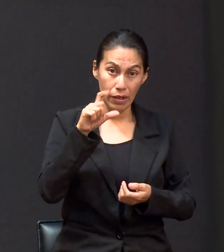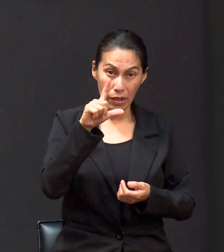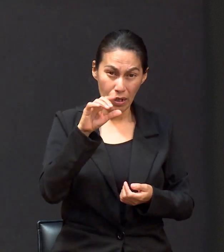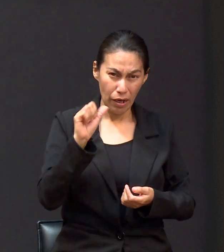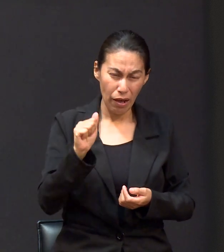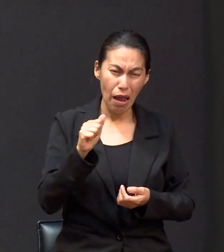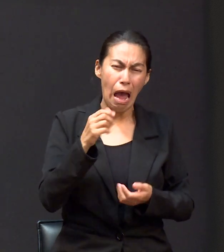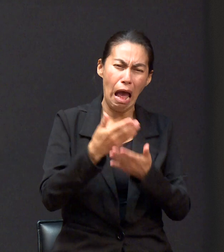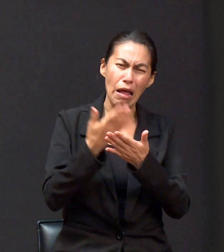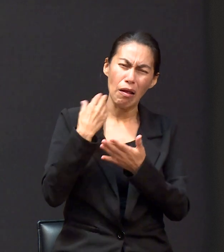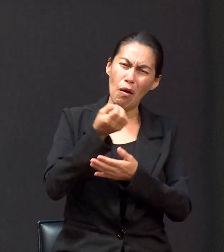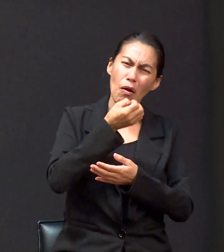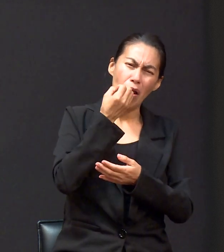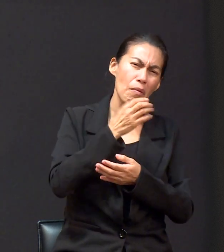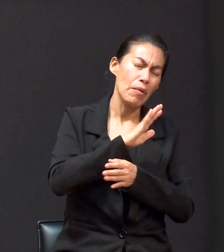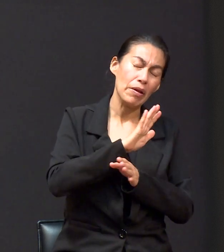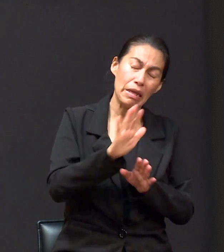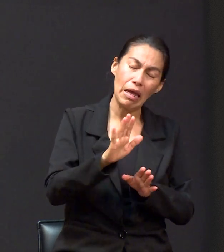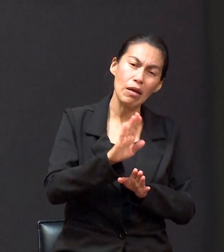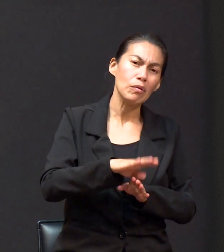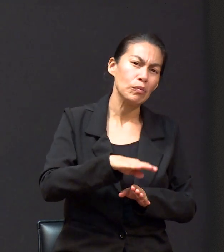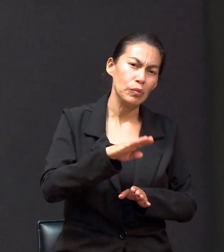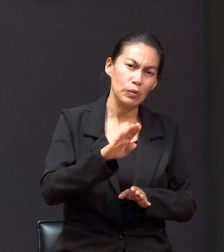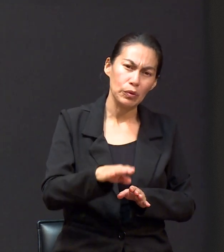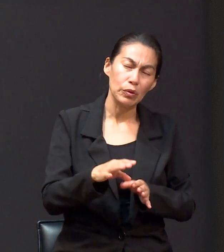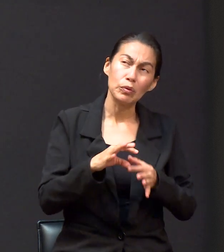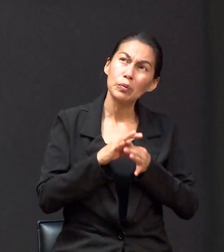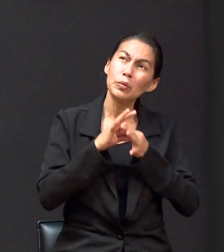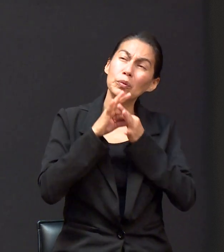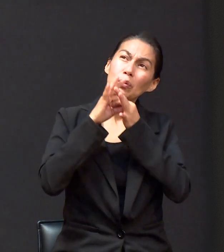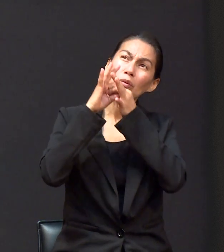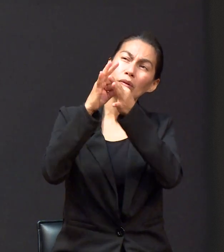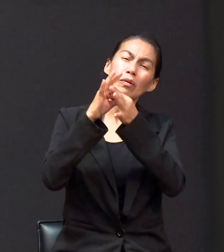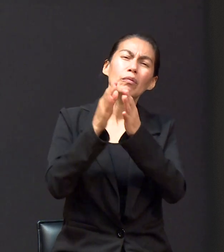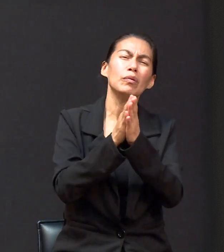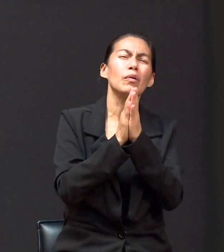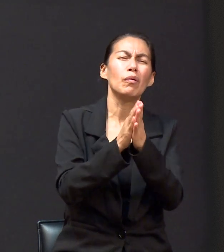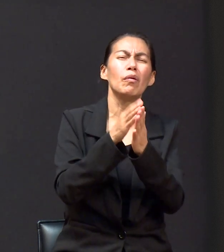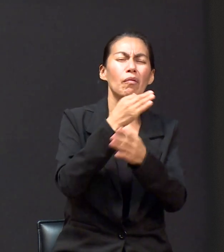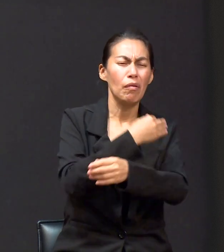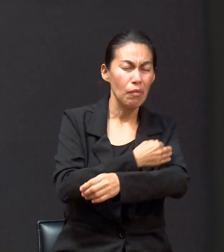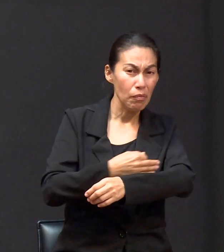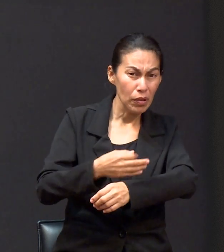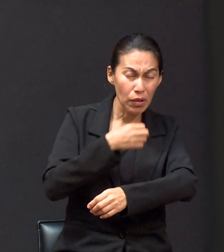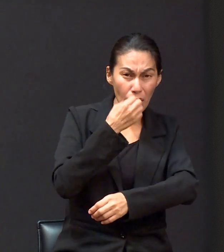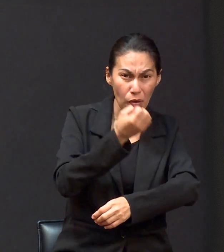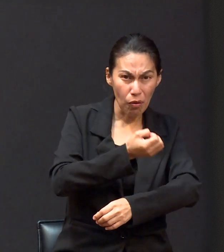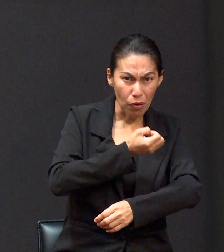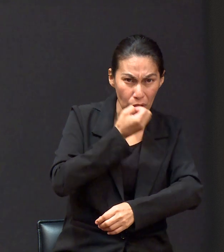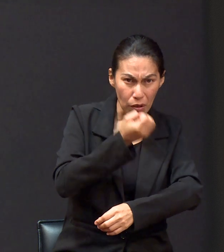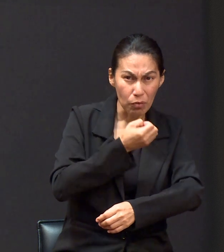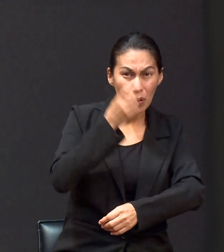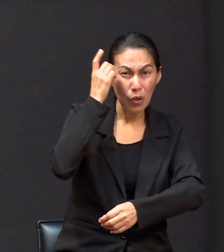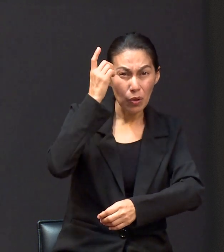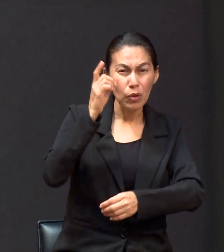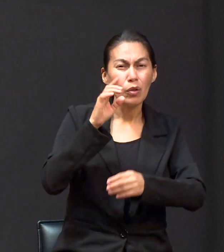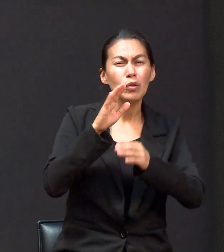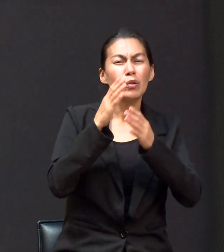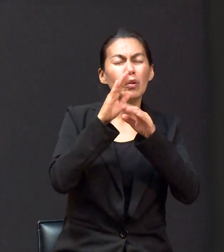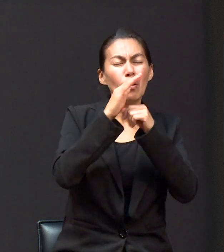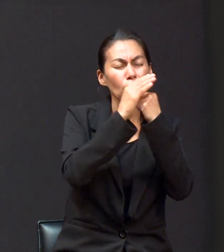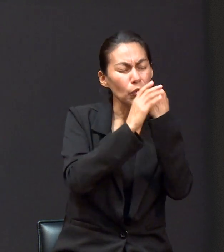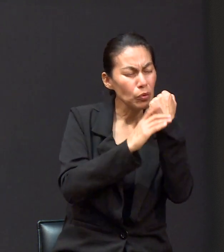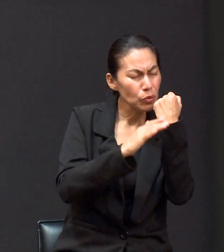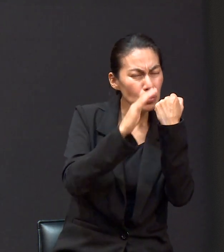Angélica. Ahora descansa en el Señor, Angélica, dice. Oremos por su familia. Dios lo sostenga